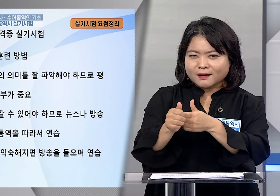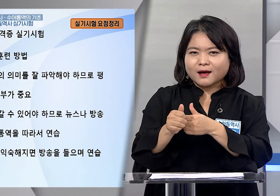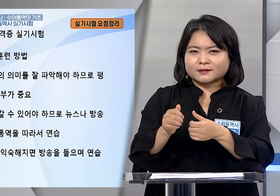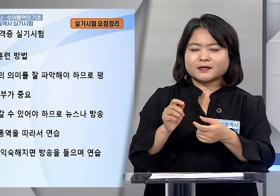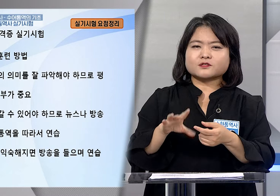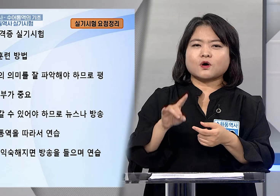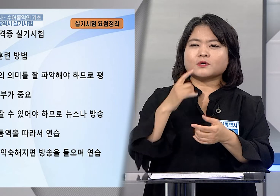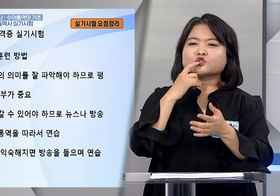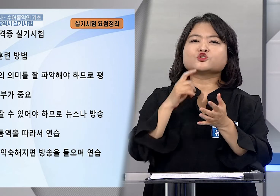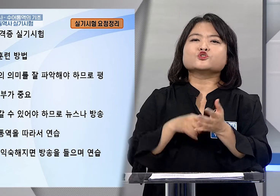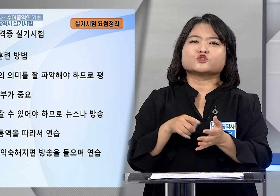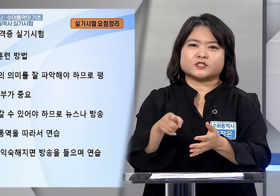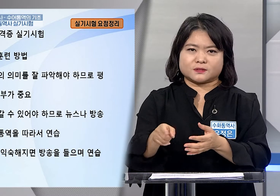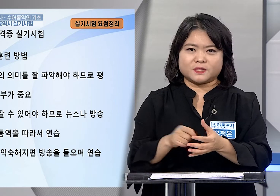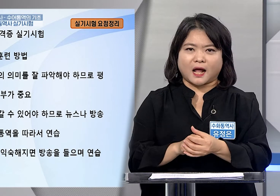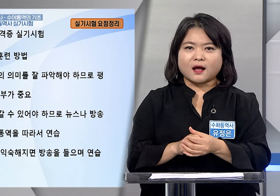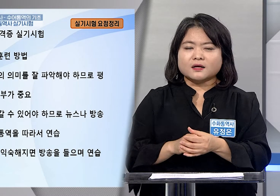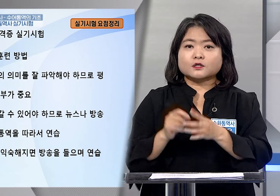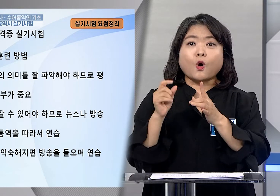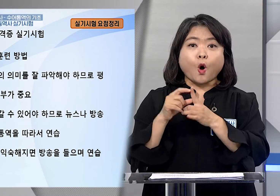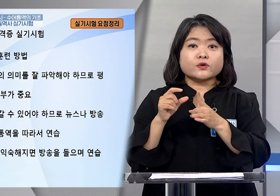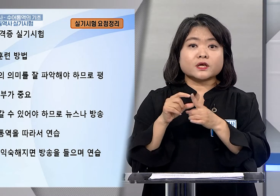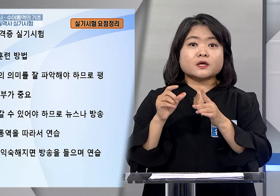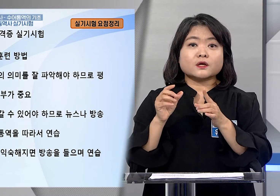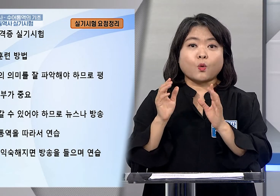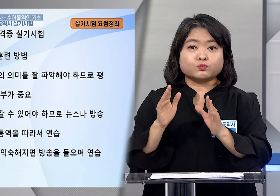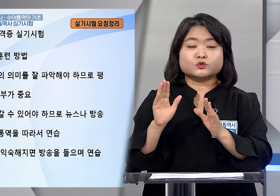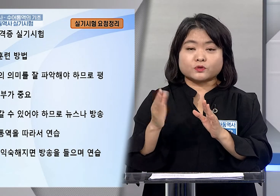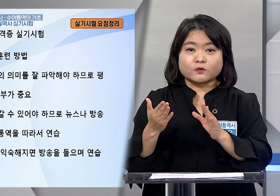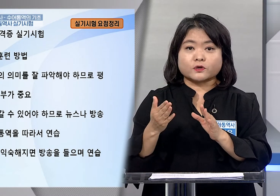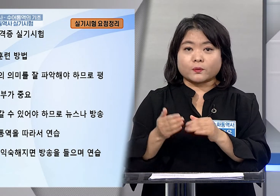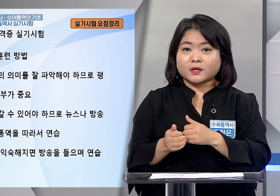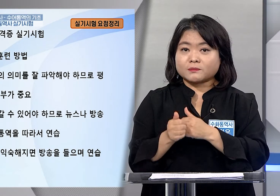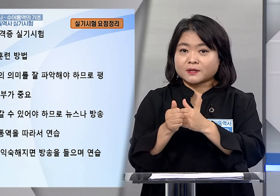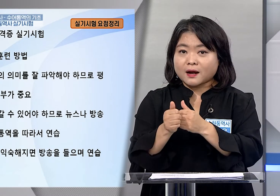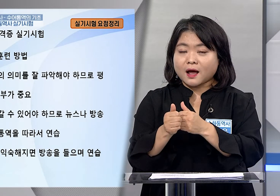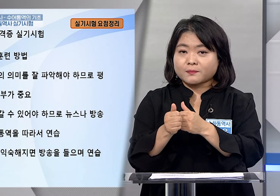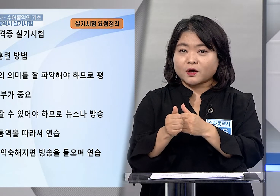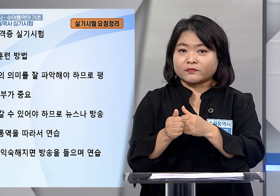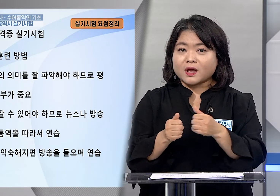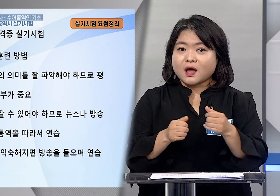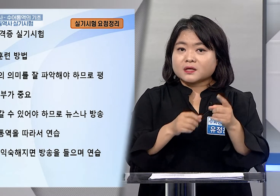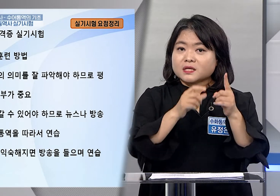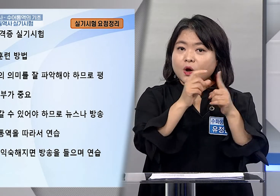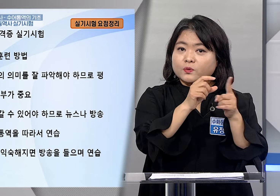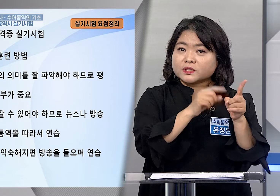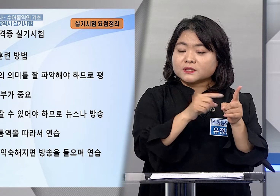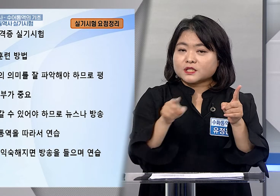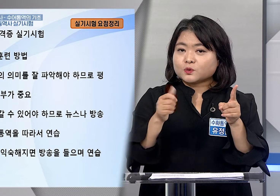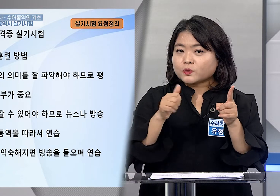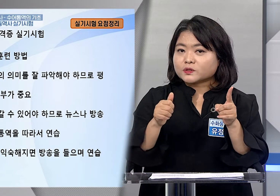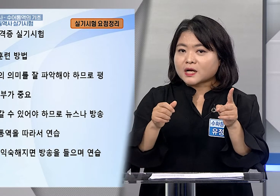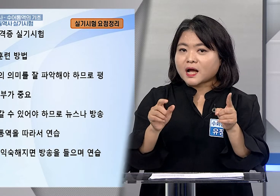따라하는 게 처음에는 쉬울 수 있습니다. 그리고 어휘 공부도 되고요. 왜냐하면 따라하면 이 어휘를 이 통역사가